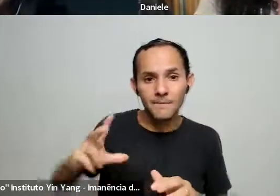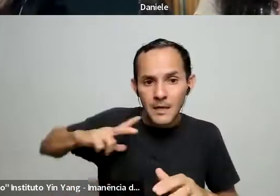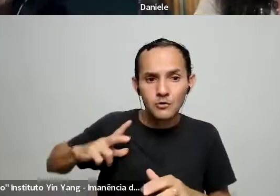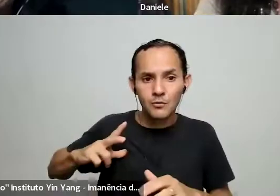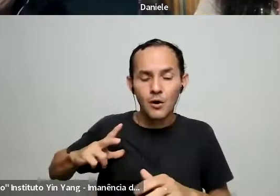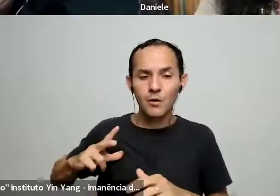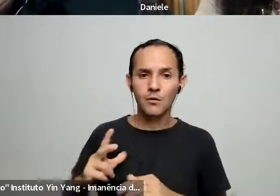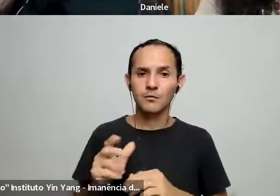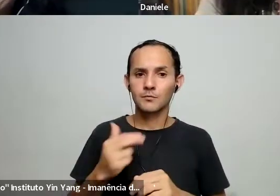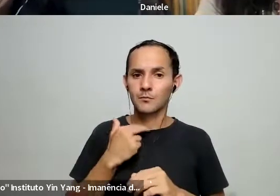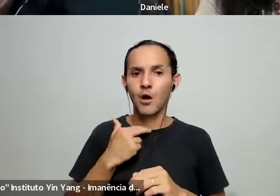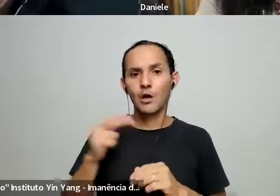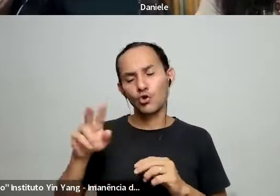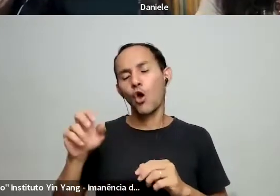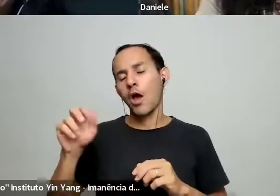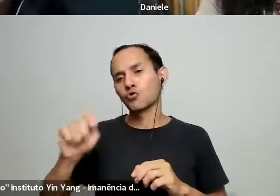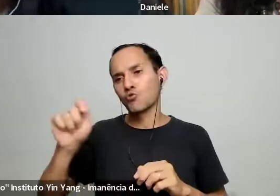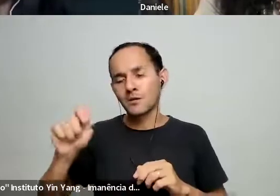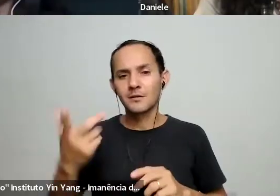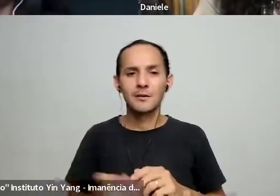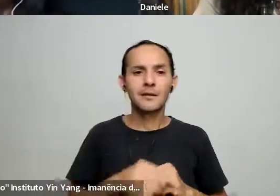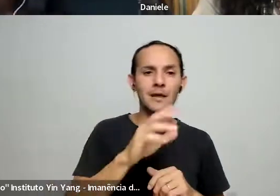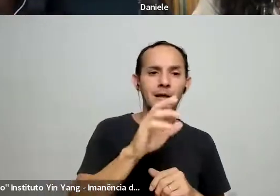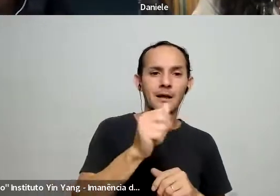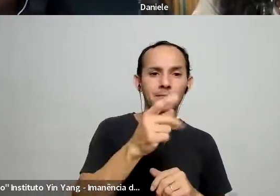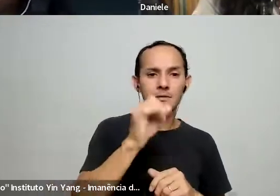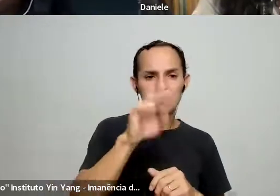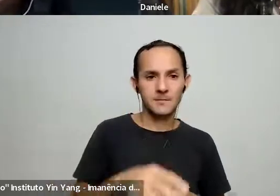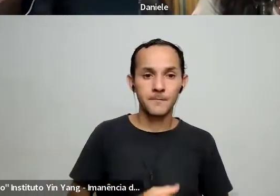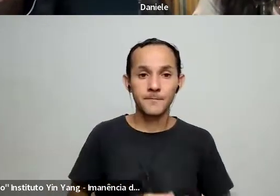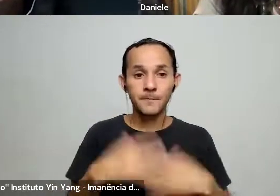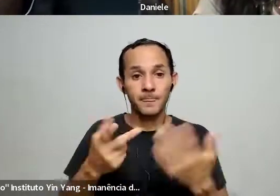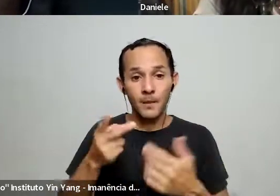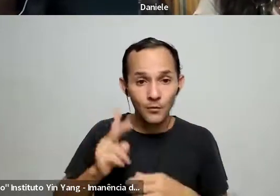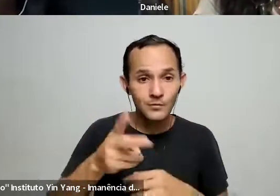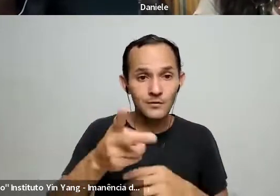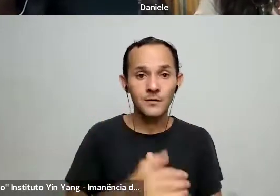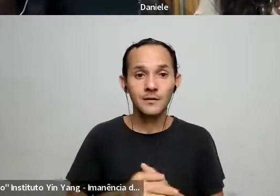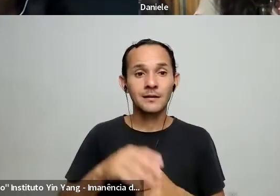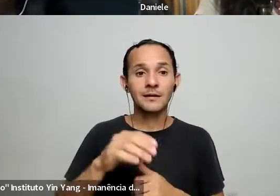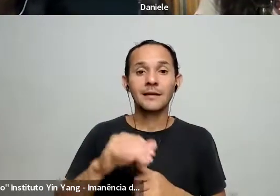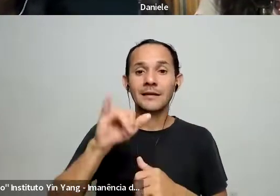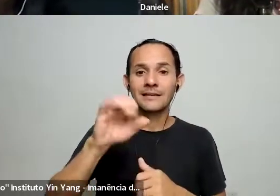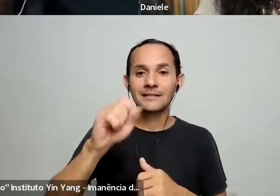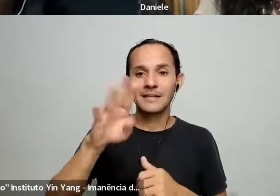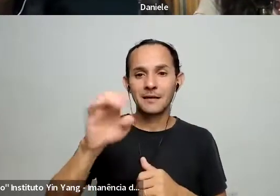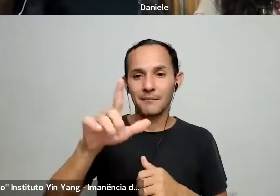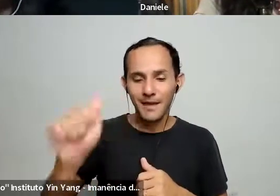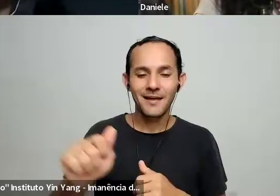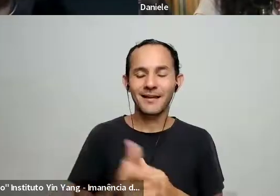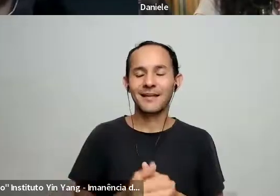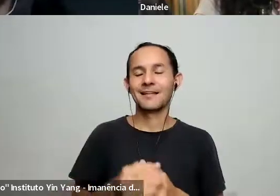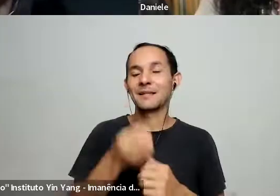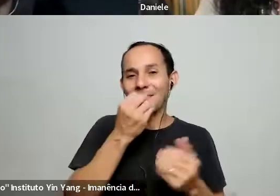ficar entre as associações e a Cabizinho. Dando continuidade, Isabela Oliveira, seja